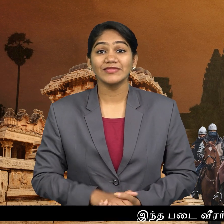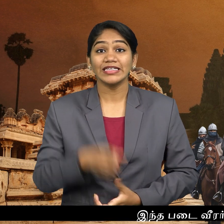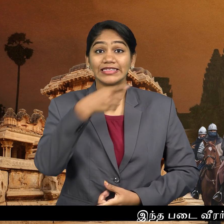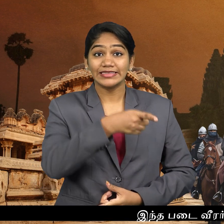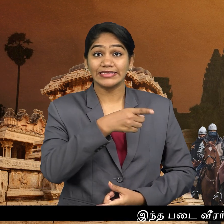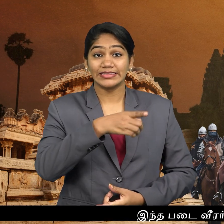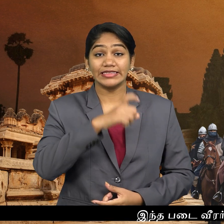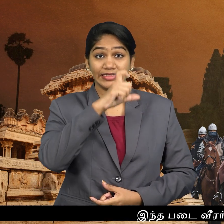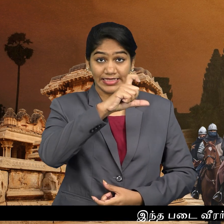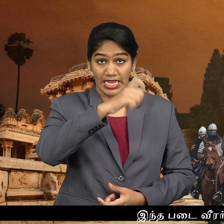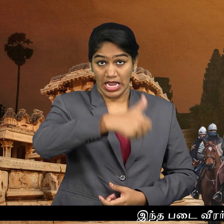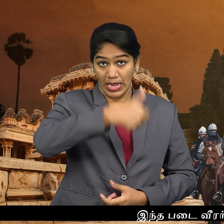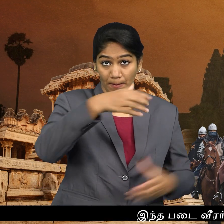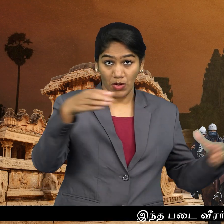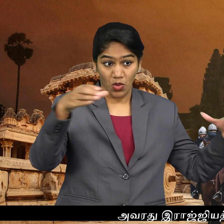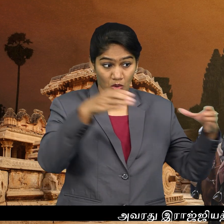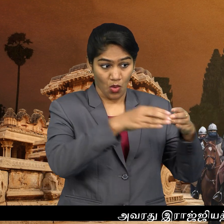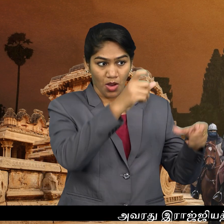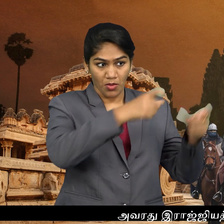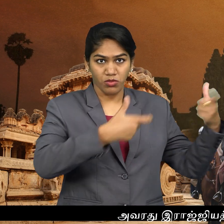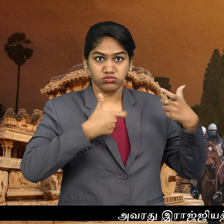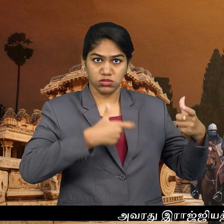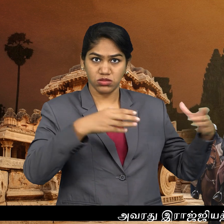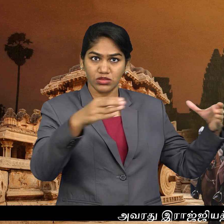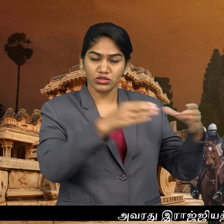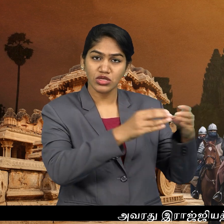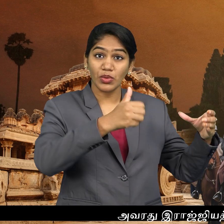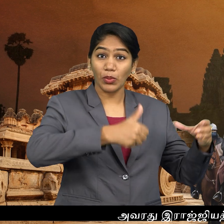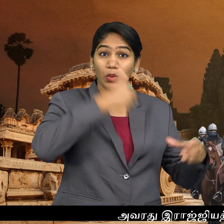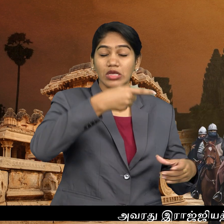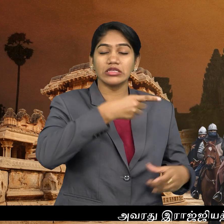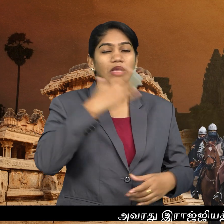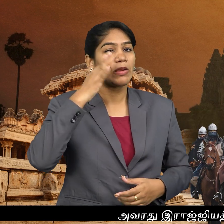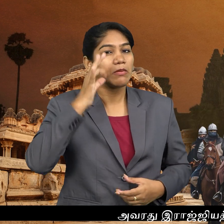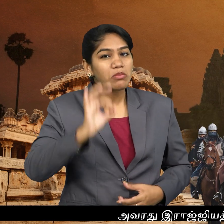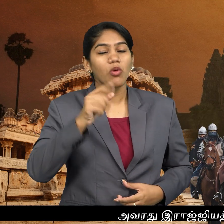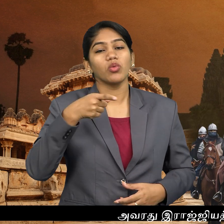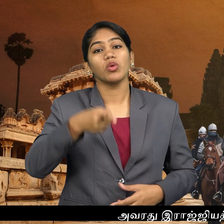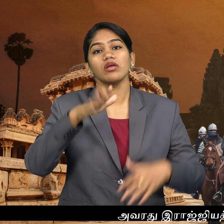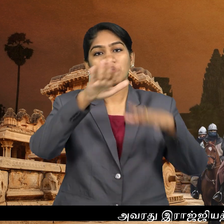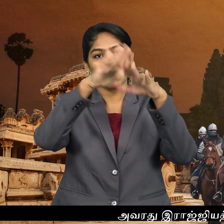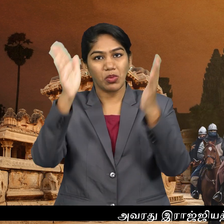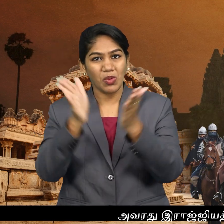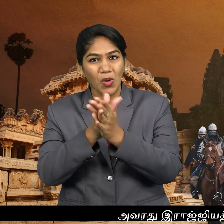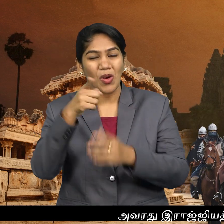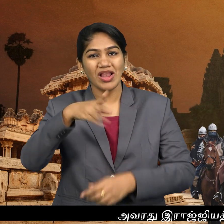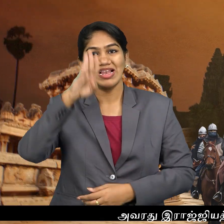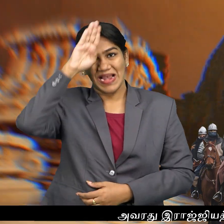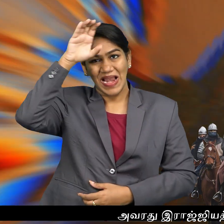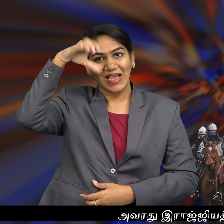இந்த படை வீரர்களின் தலைவர்கள் அவரது ராஜ்யத்தின் பிரபுக்கள் மற்றும்